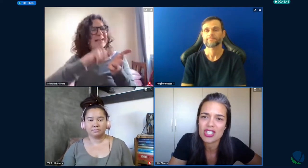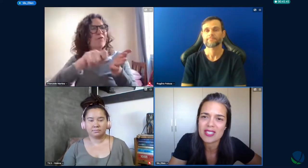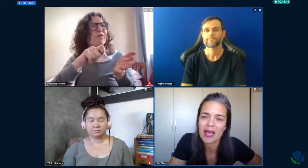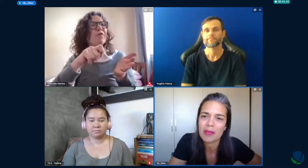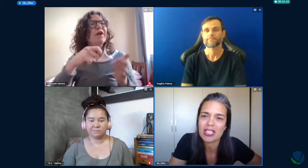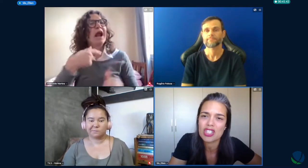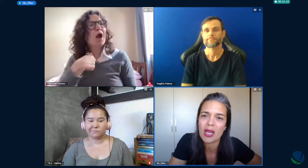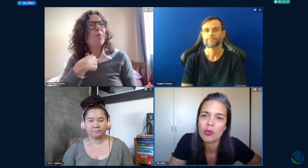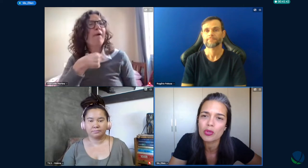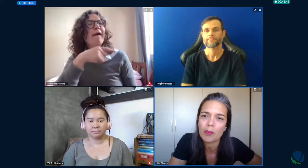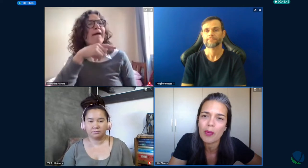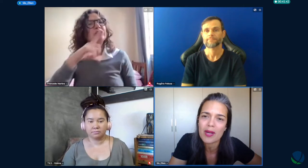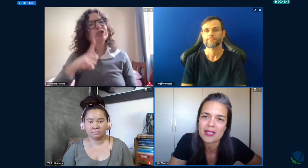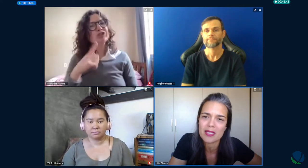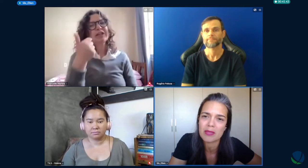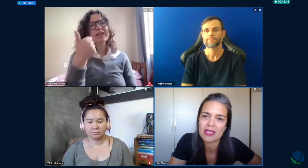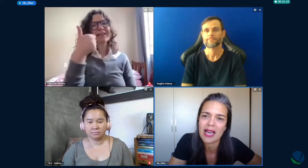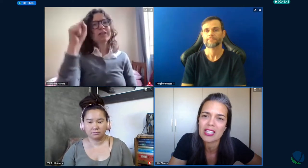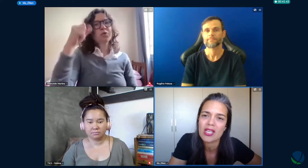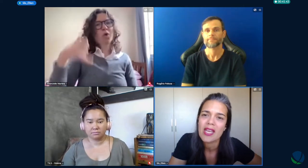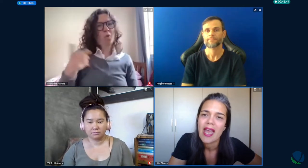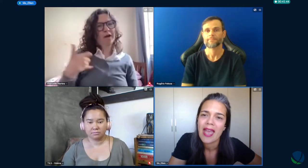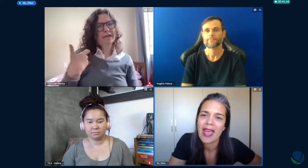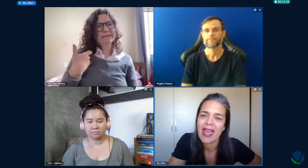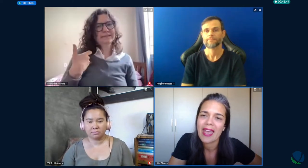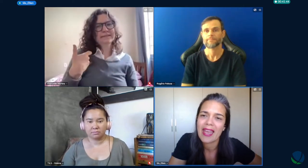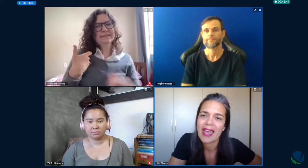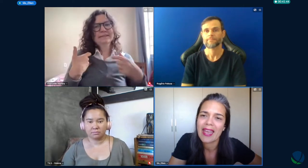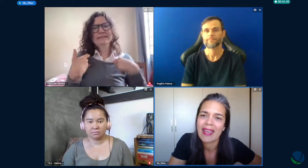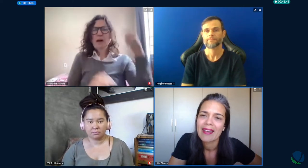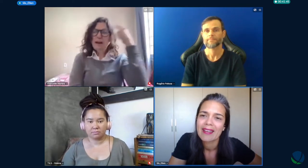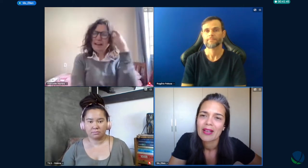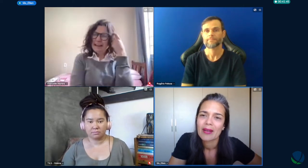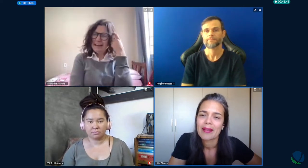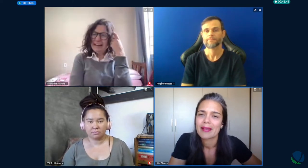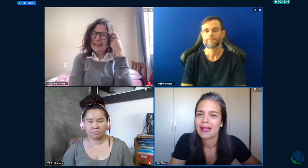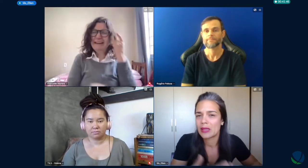acessibilidade, que a gente sabe que tinha muito pouca acessibilidade